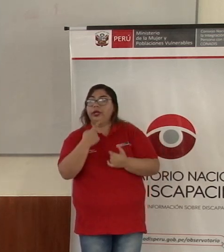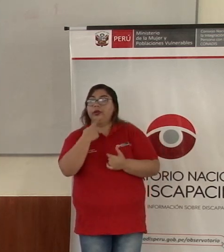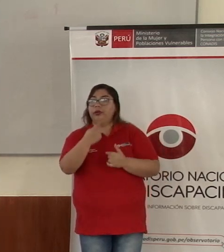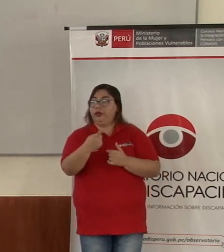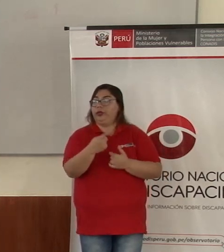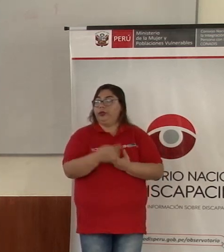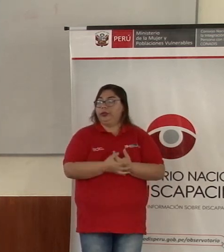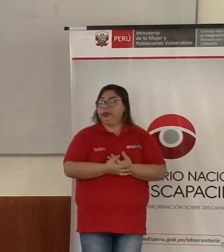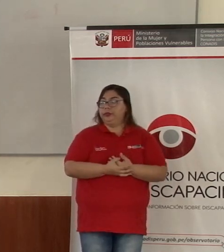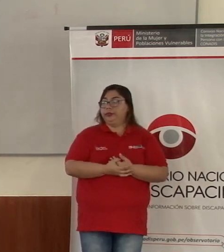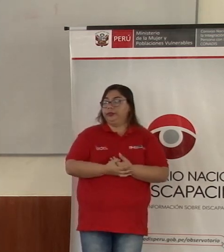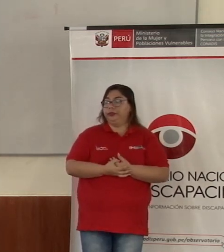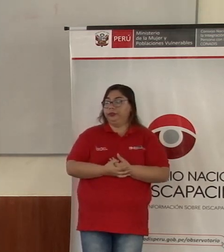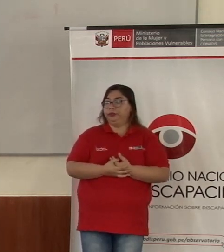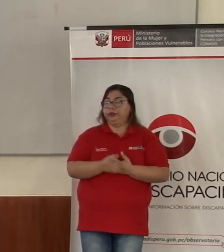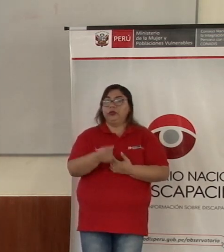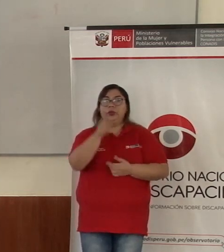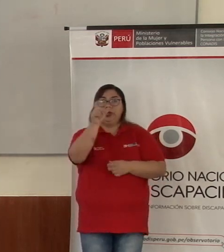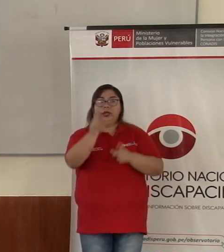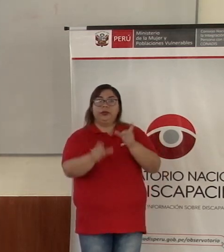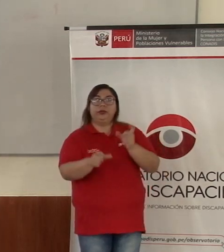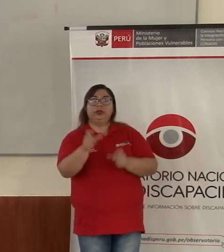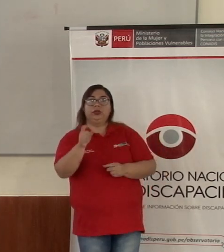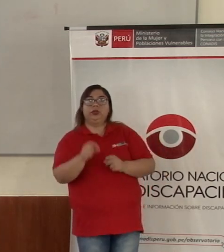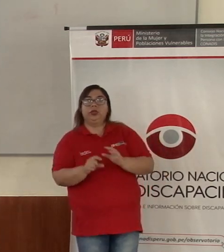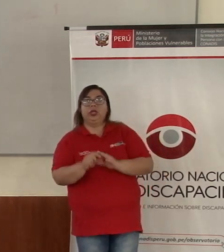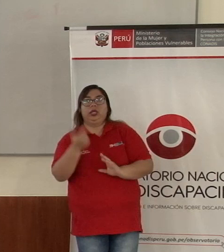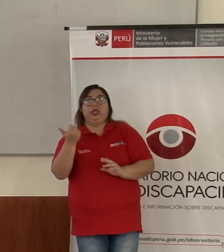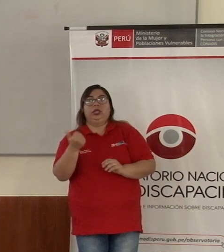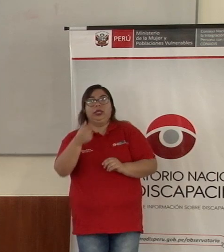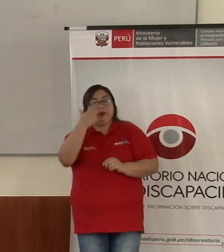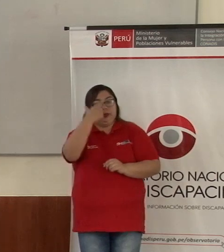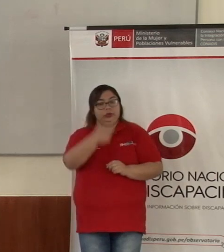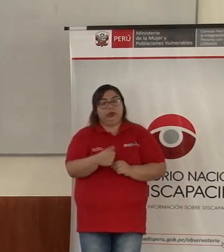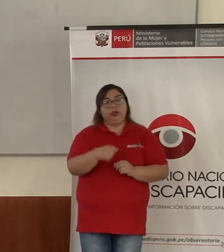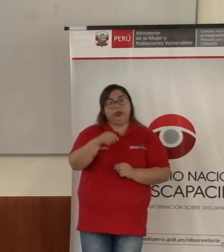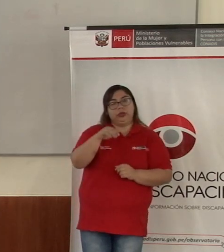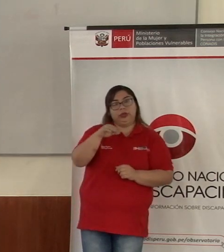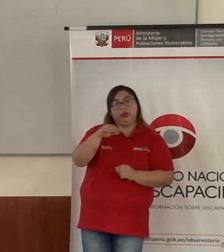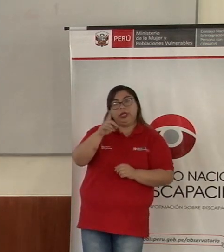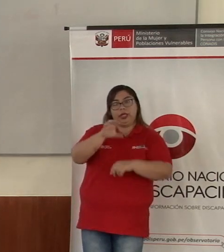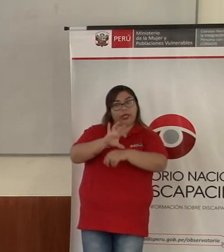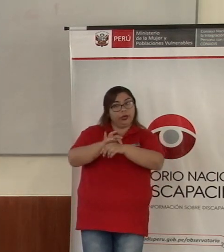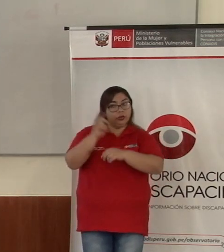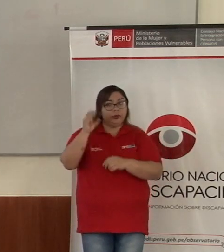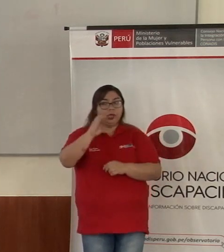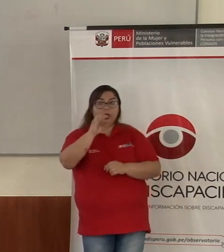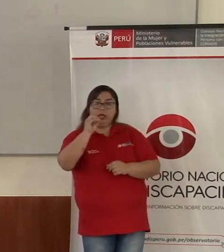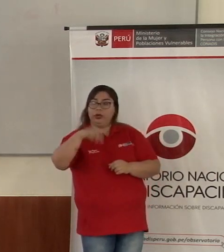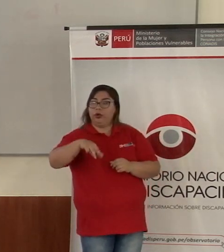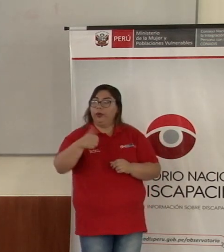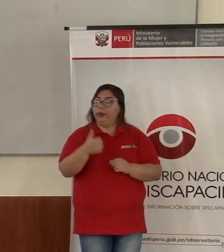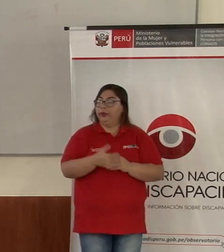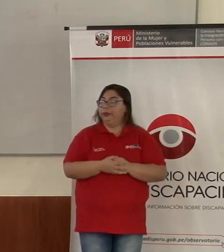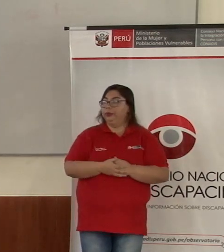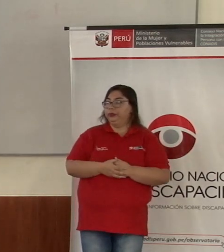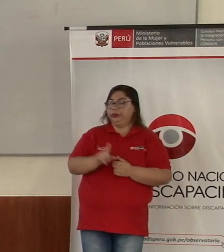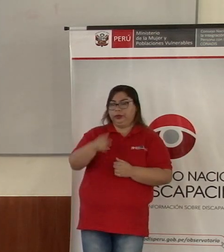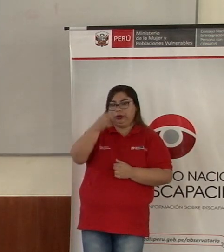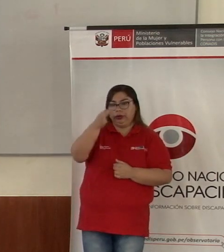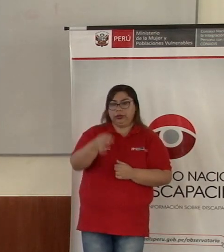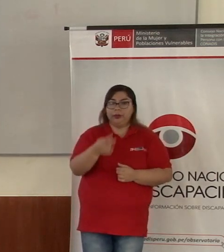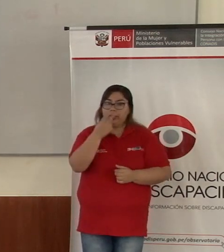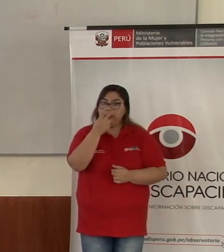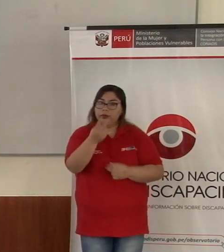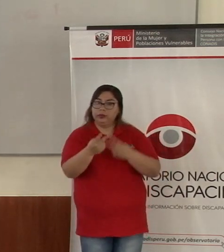habla sobre las personas que se encuentran en estado de coma, ¿no? Las personas que se encuentran en estado de coma siempre que no